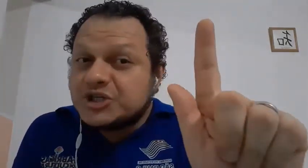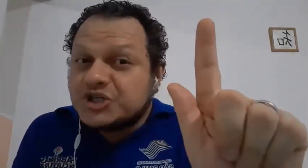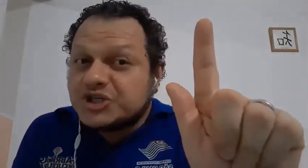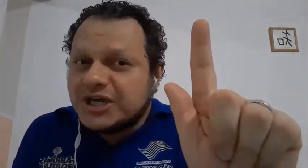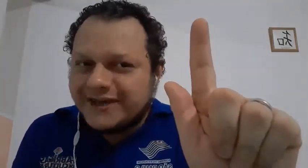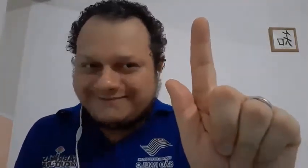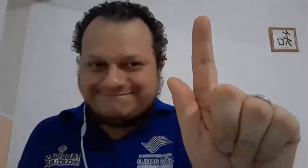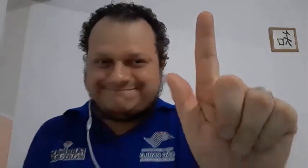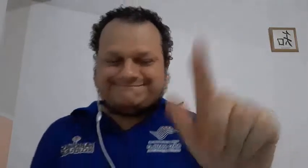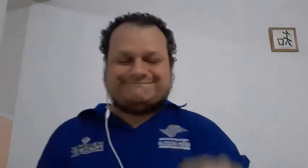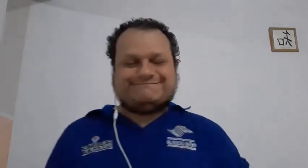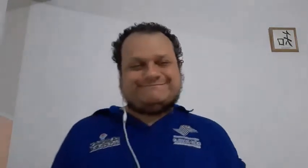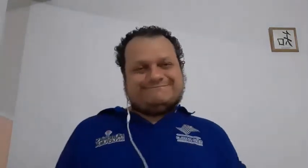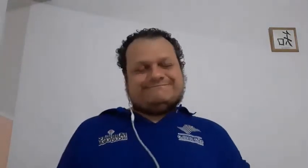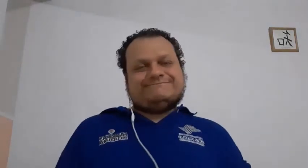G.